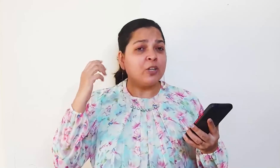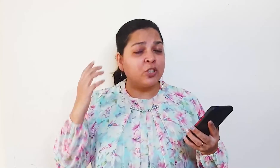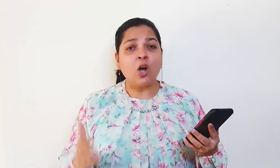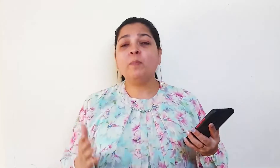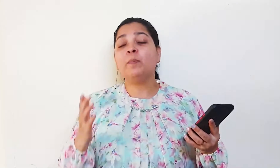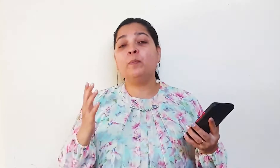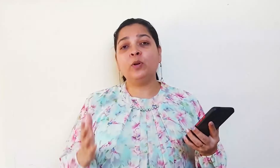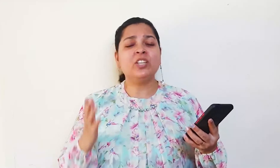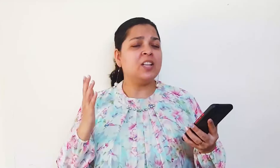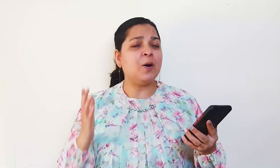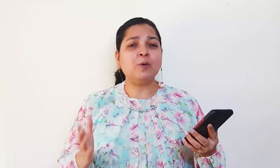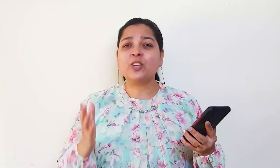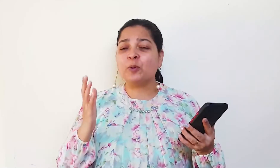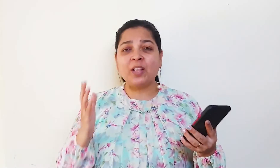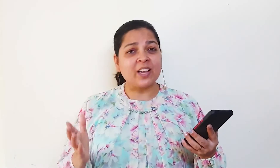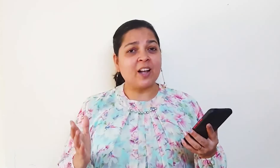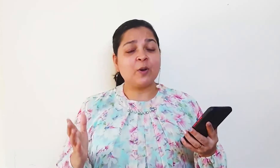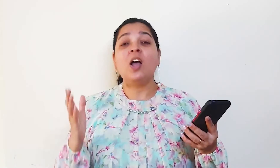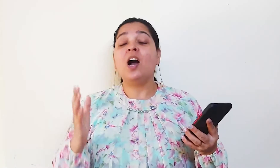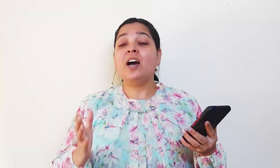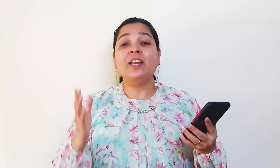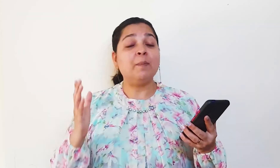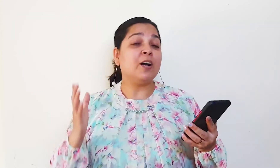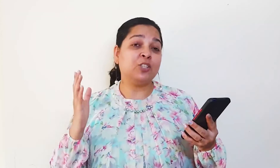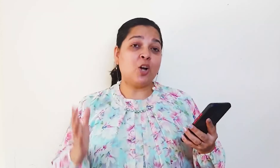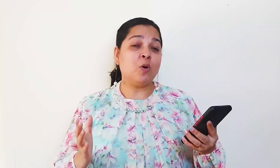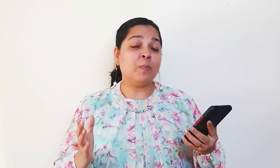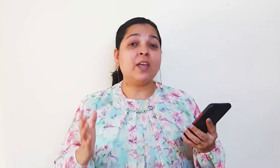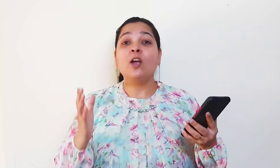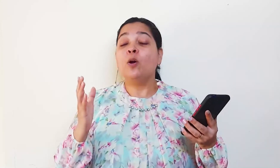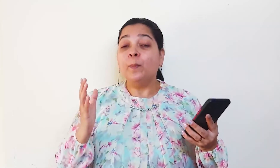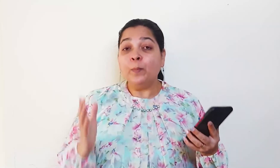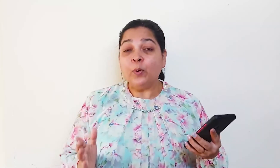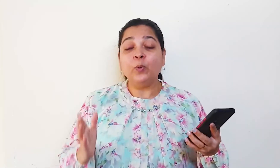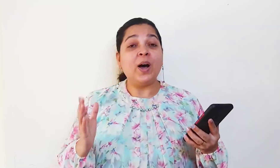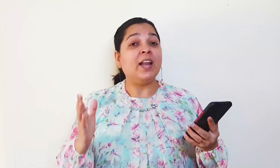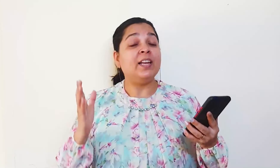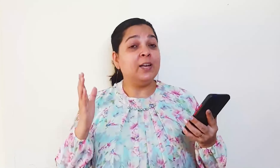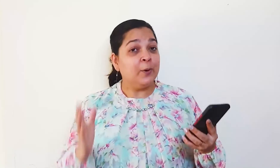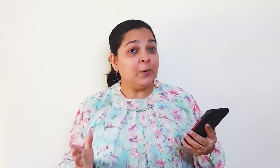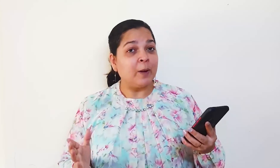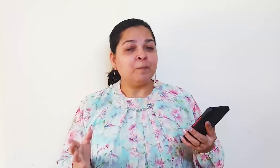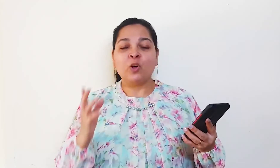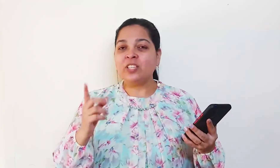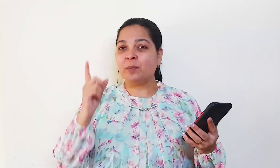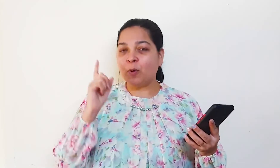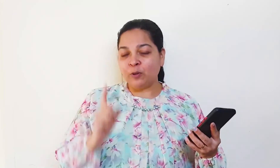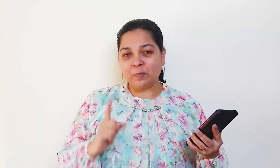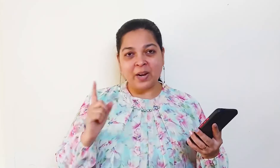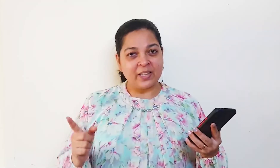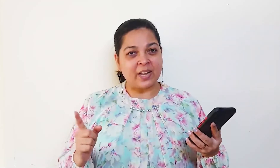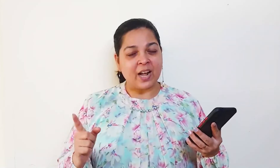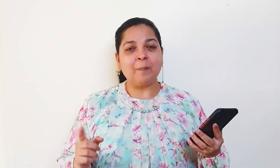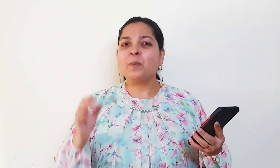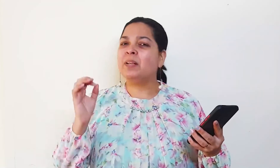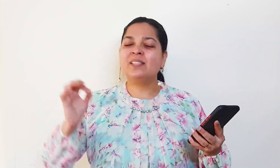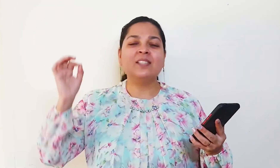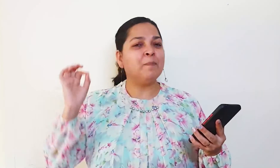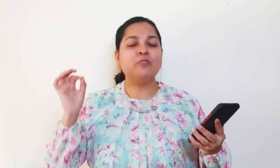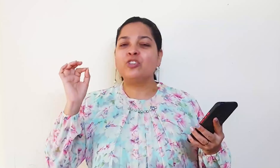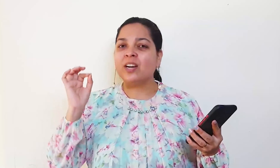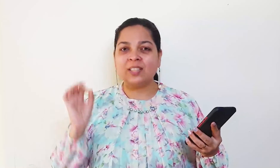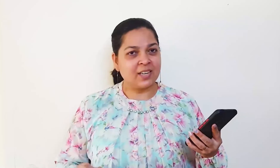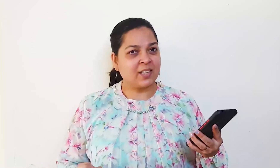यही चेतनामा तपाईँ पनि हुनुहोस् कि तपाईँ पनि त्यही चेतनामा रहनुहोस् कि जस्तो सुकै परिस्थिति किन नहोस् जस्तो सुकै चुनौती त्यहाँ किन